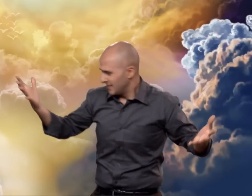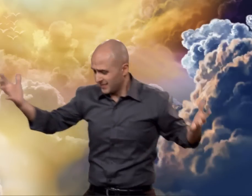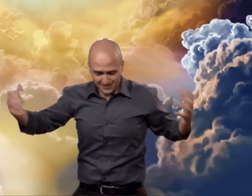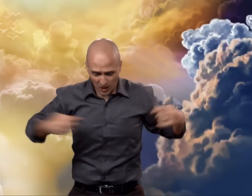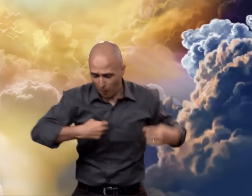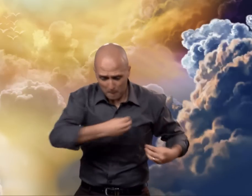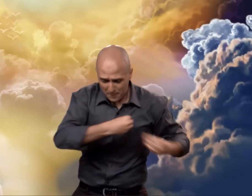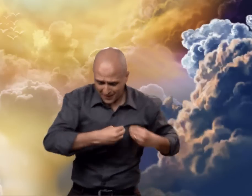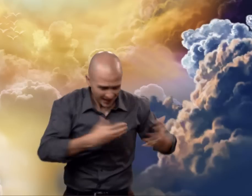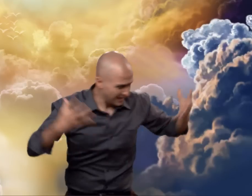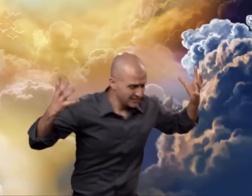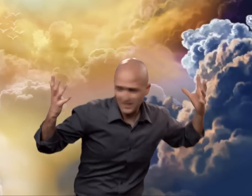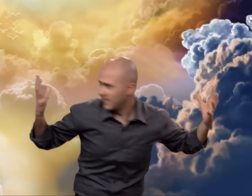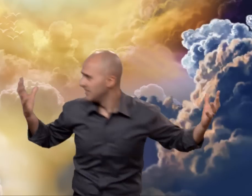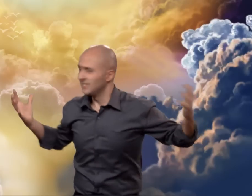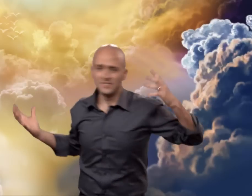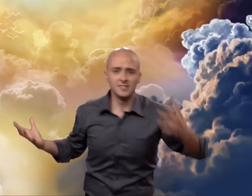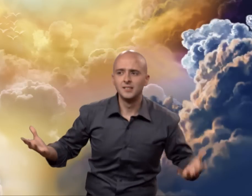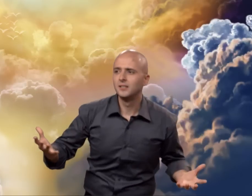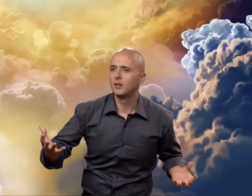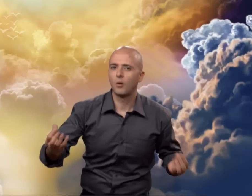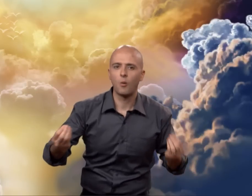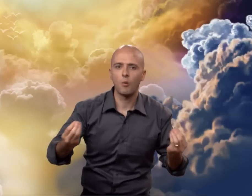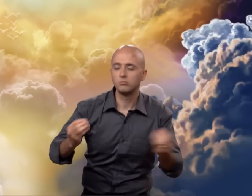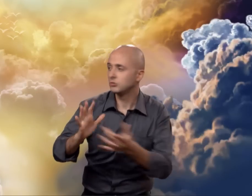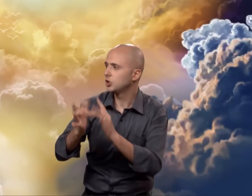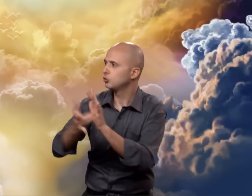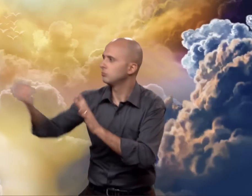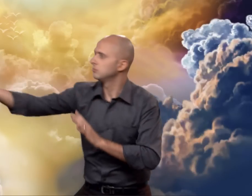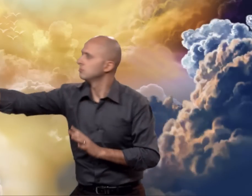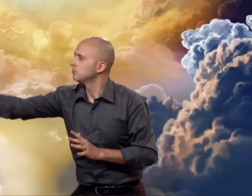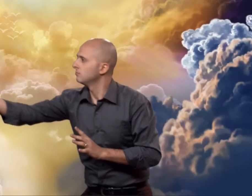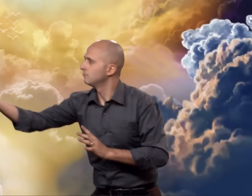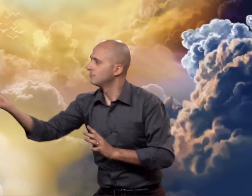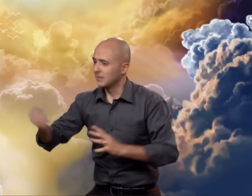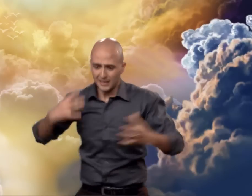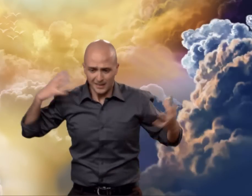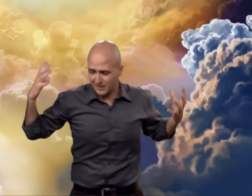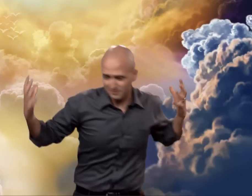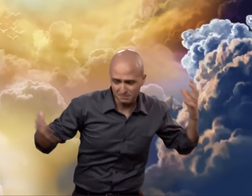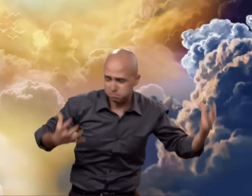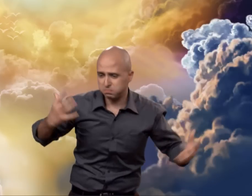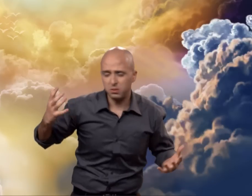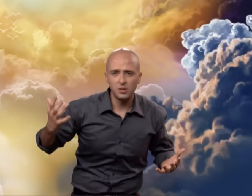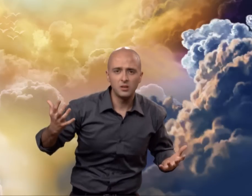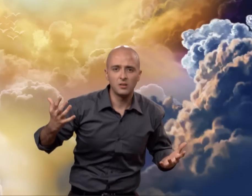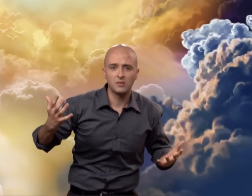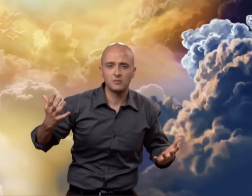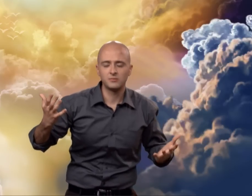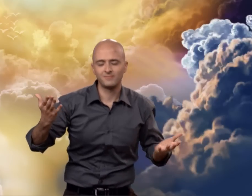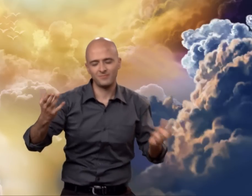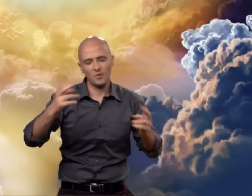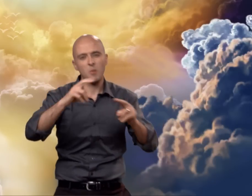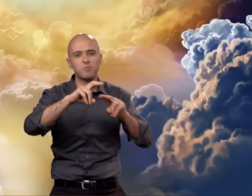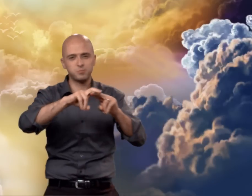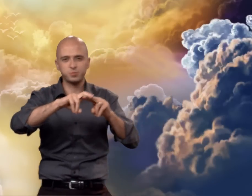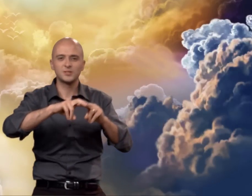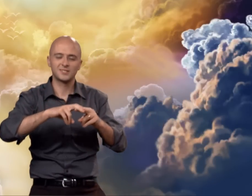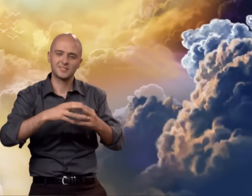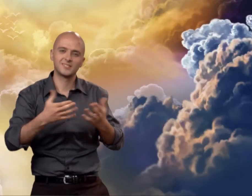seremos arrebatados com eles nas nuvens, para o encontro com o Senhor nos ares. E assim estaremos com o Senhor para sempre.